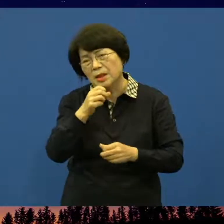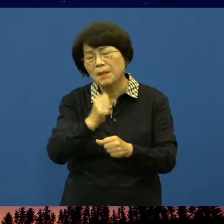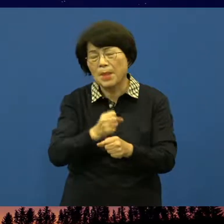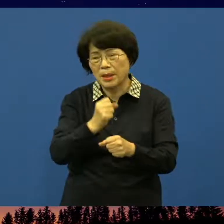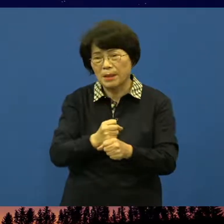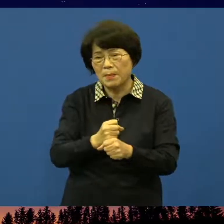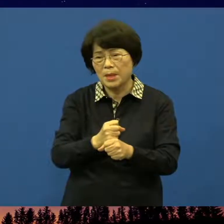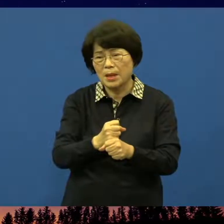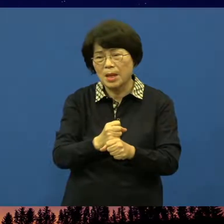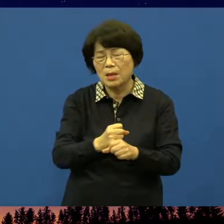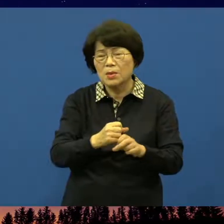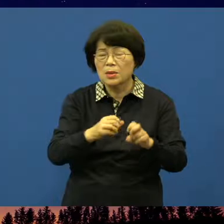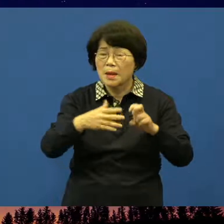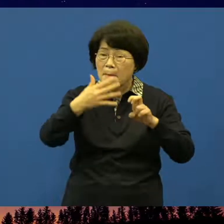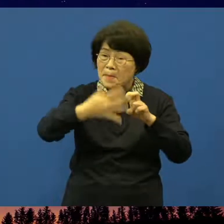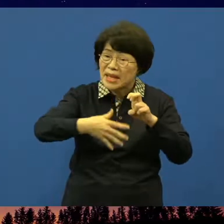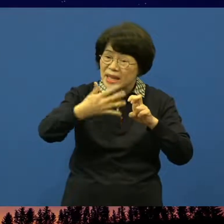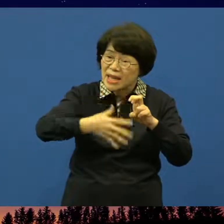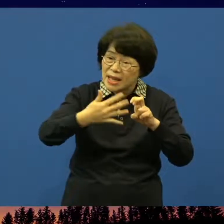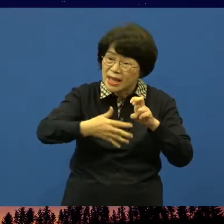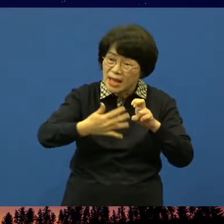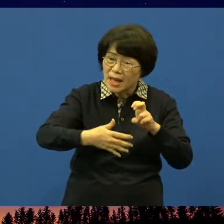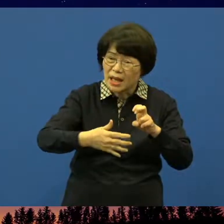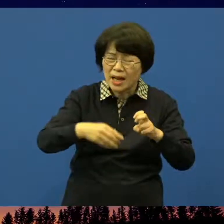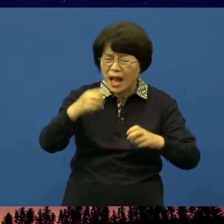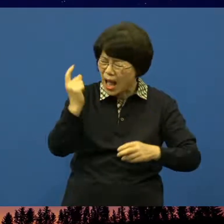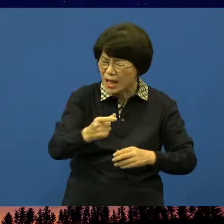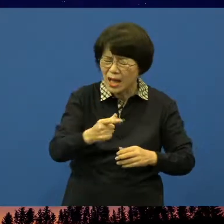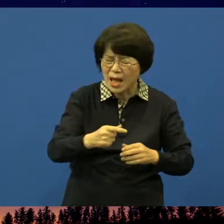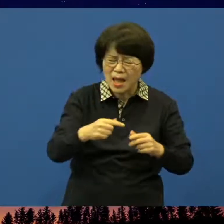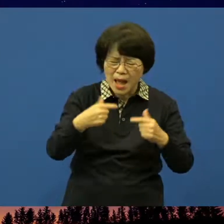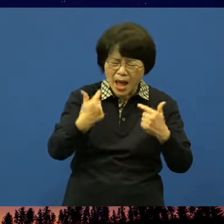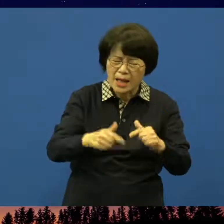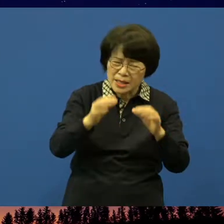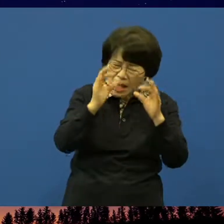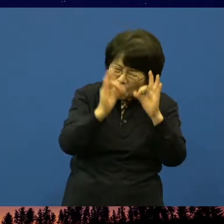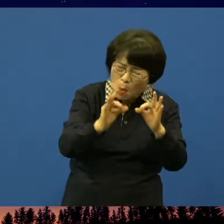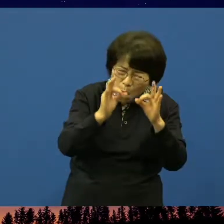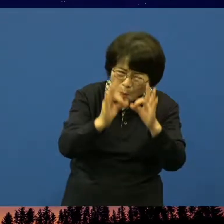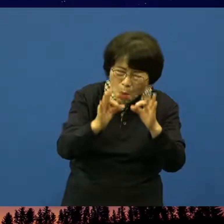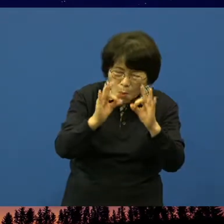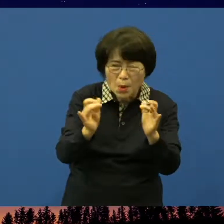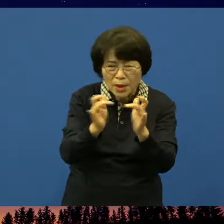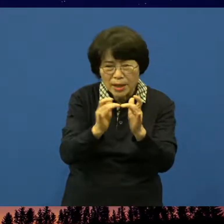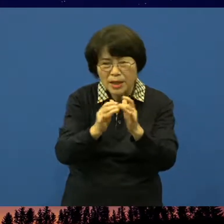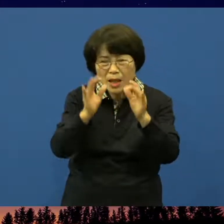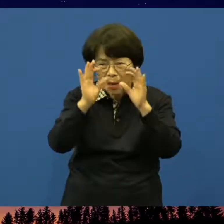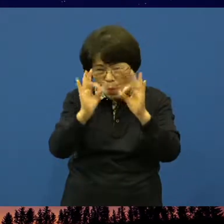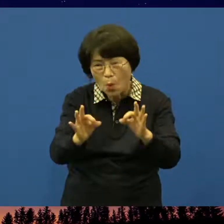여러분, 요즘 미디어들이 얼마나 강력합니까? 우리 매일 보는 거잖아요. 미디어 뭐